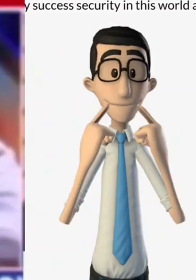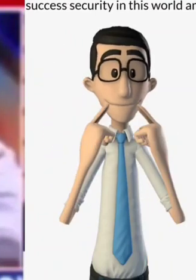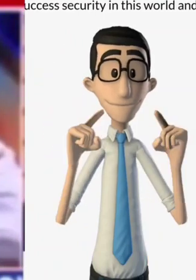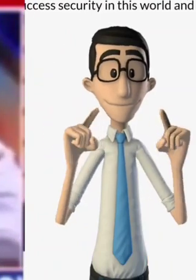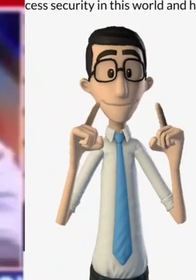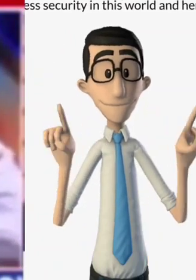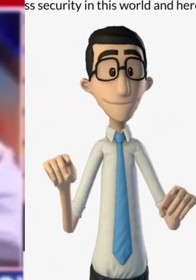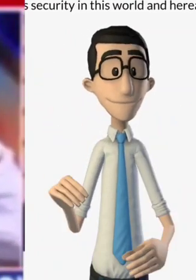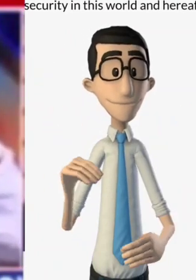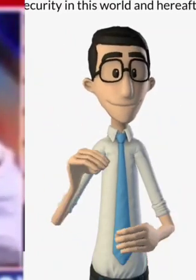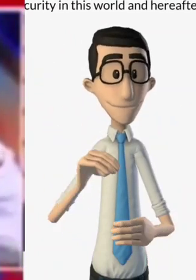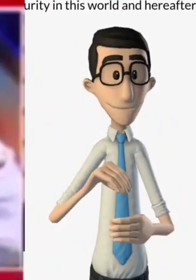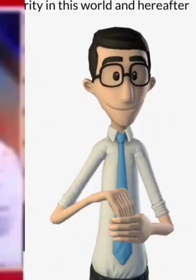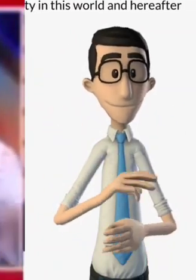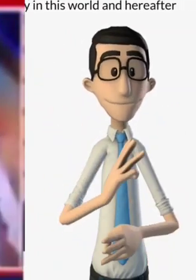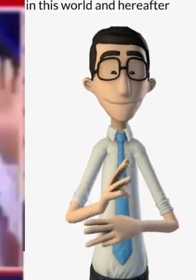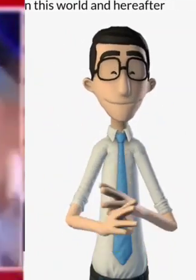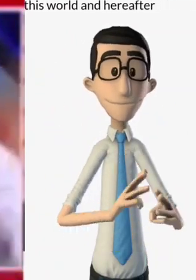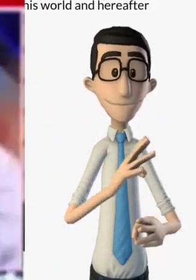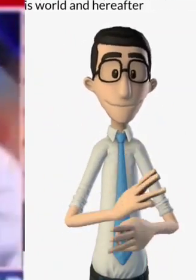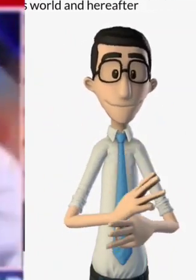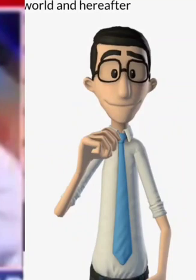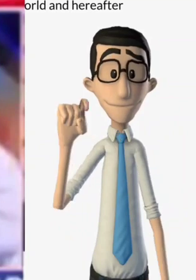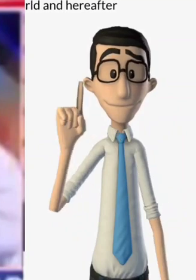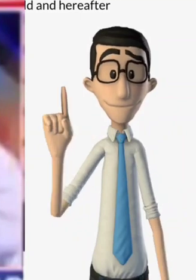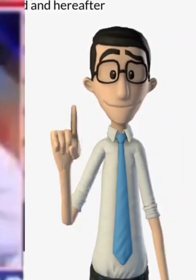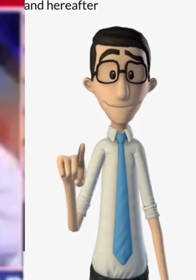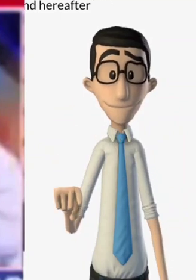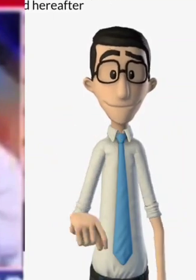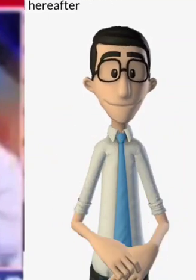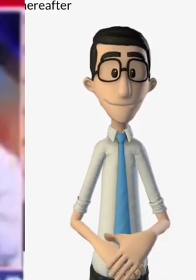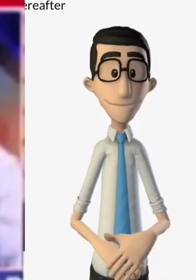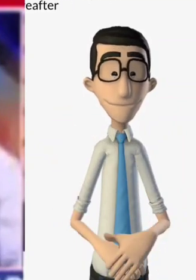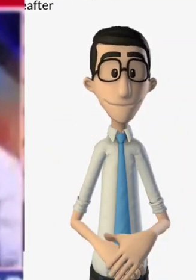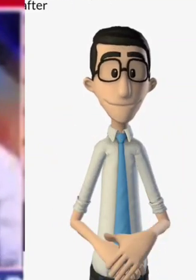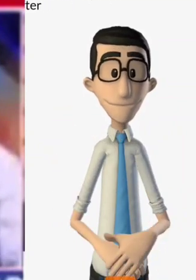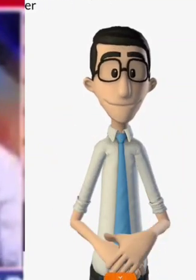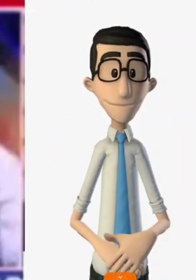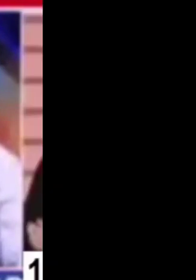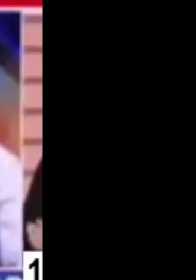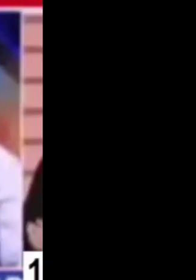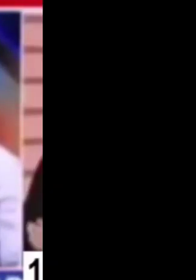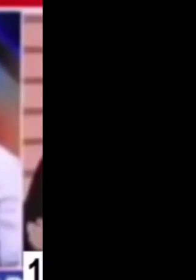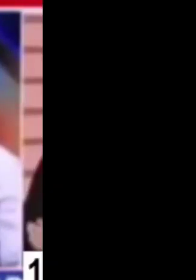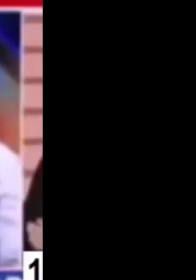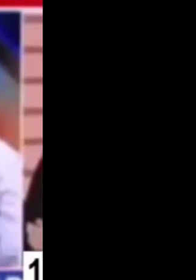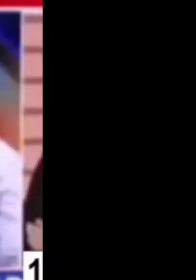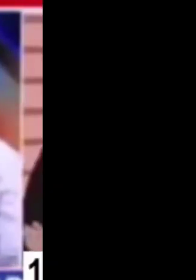ہیں پیدا ہوئی سو چیز آپ کی پوجہ کرے تو نرگ میں جائیں گے اسی لئے ہم پیدا ہوئی سو چیز کی پوجہ نہیں کرتے